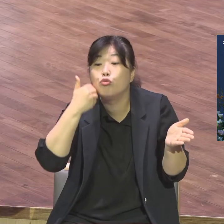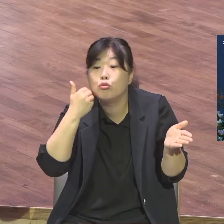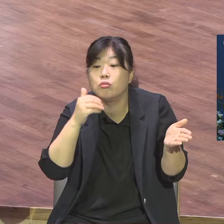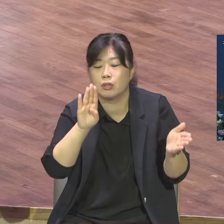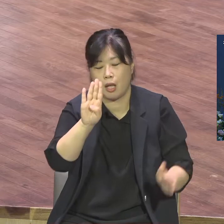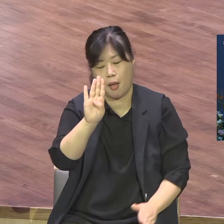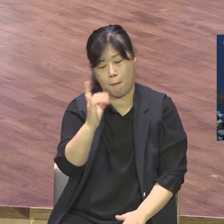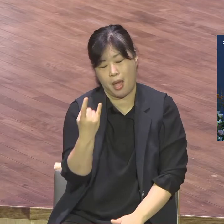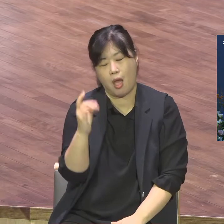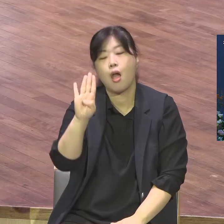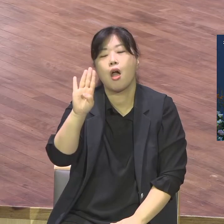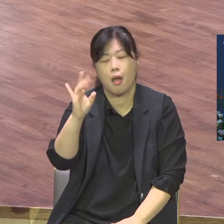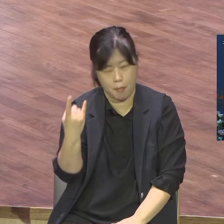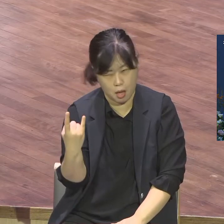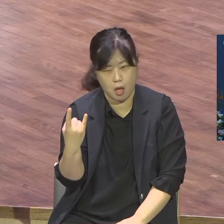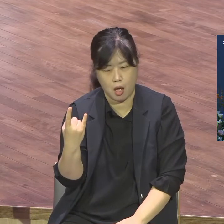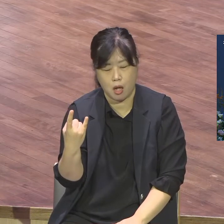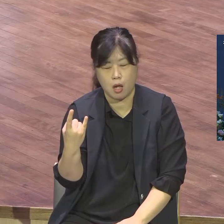베베.